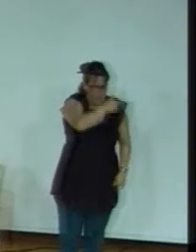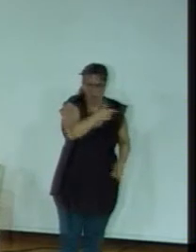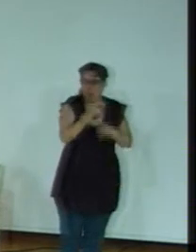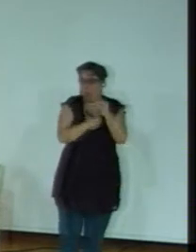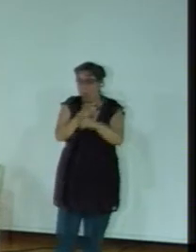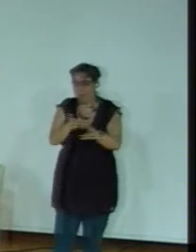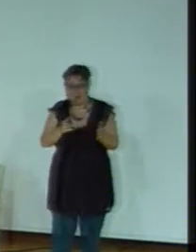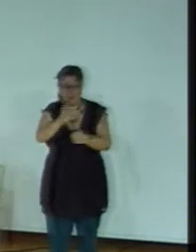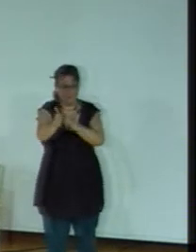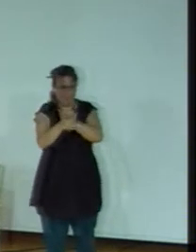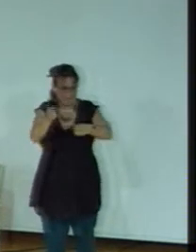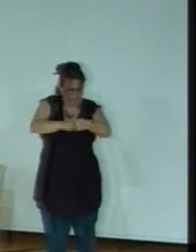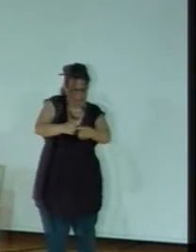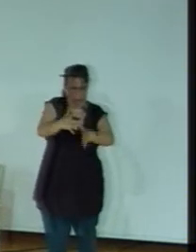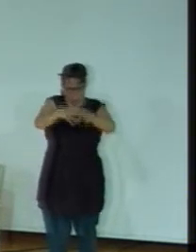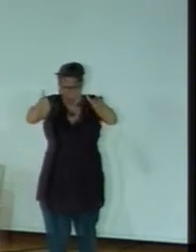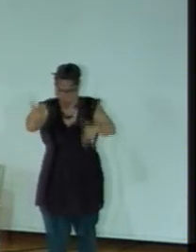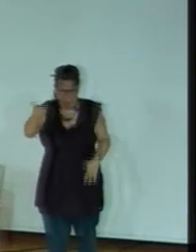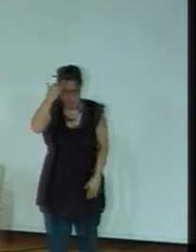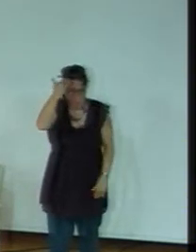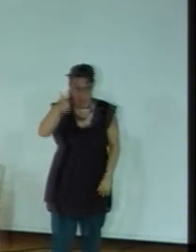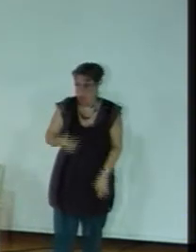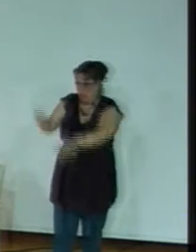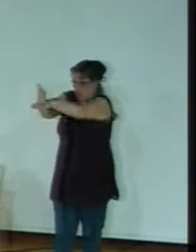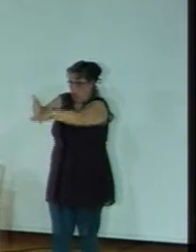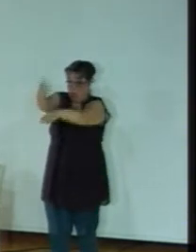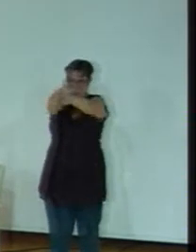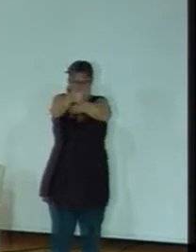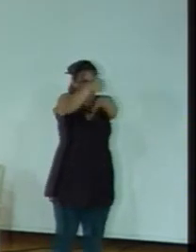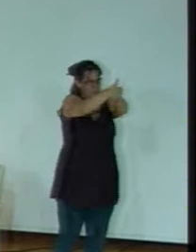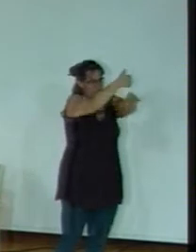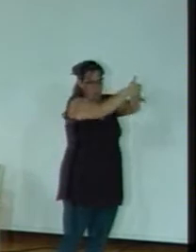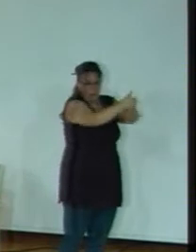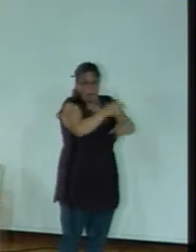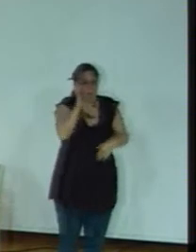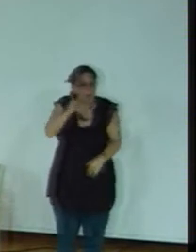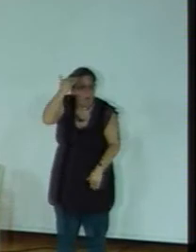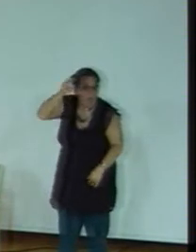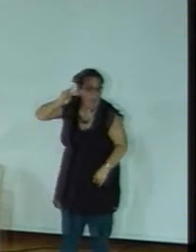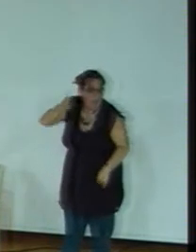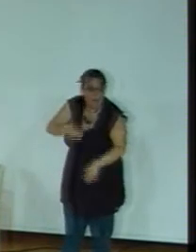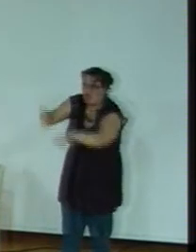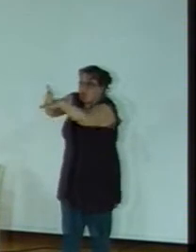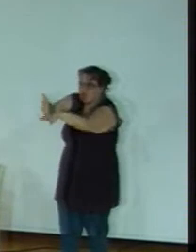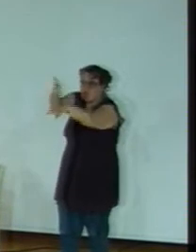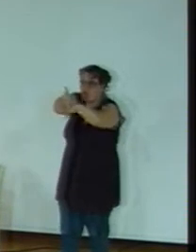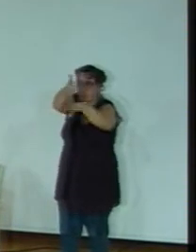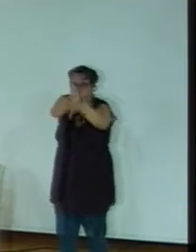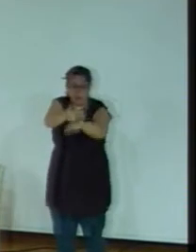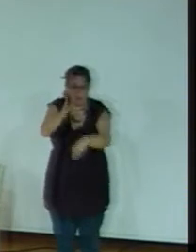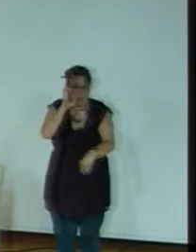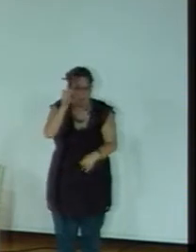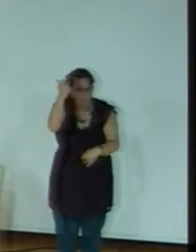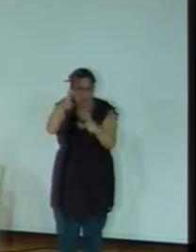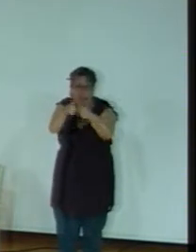monde dans lequel il est habitué à naviguer. Et il essaie de plaquer cette vision sur Internet. Et effectivement, un monde où toutes les